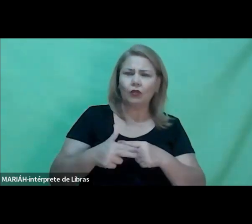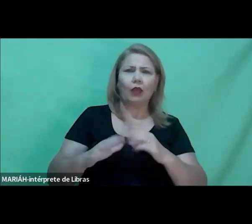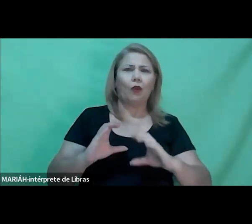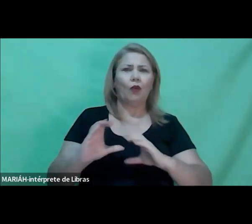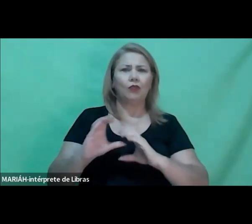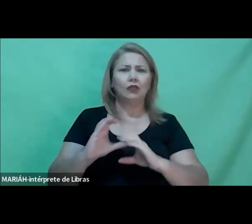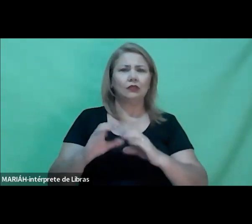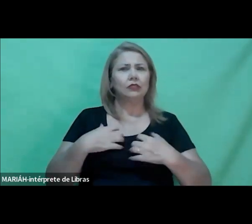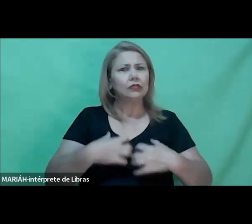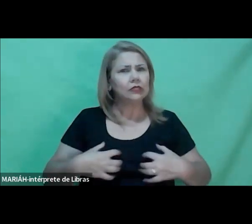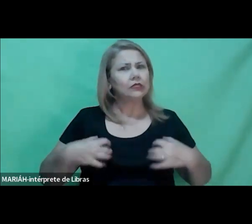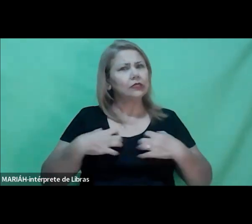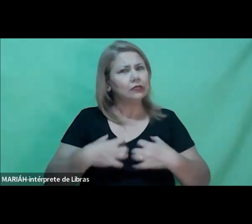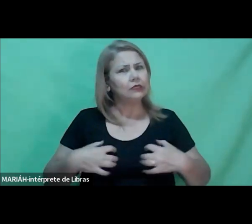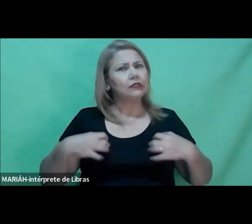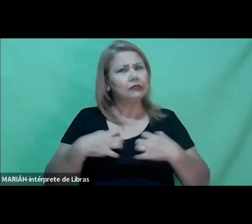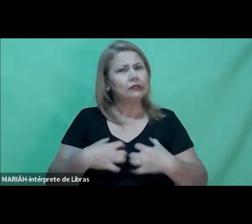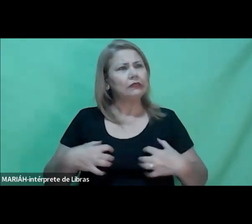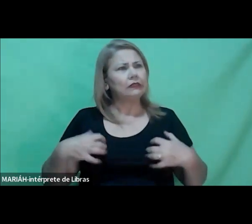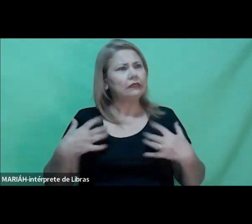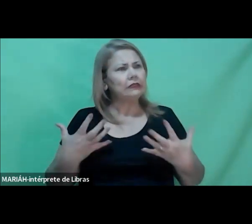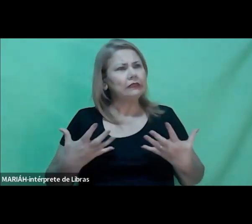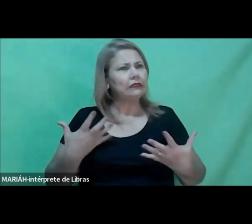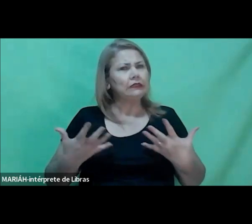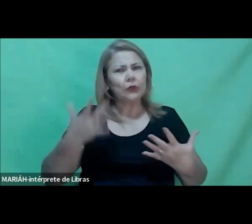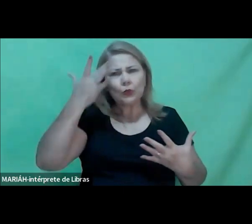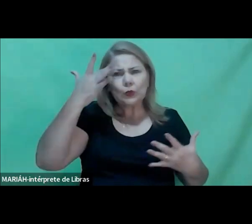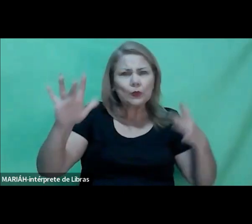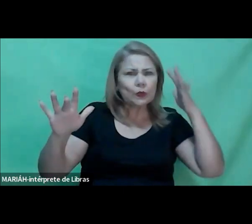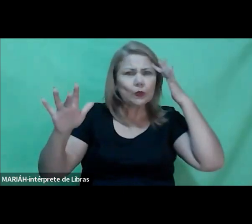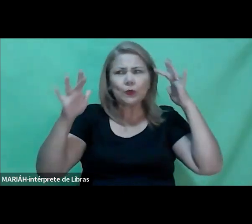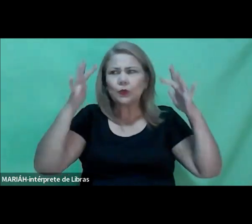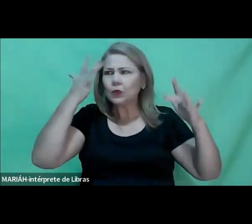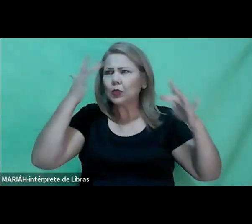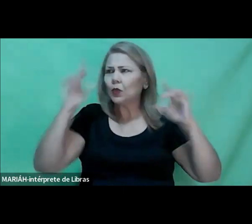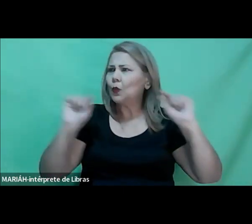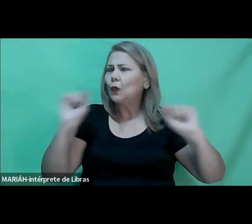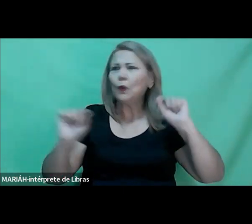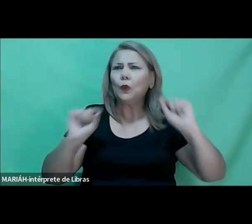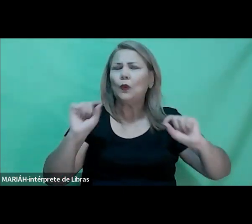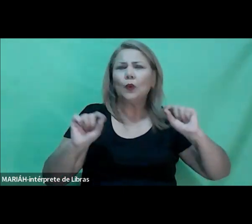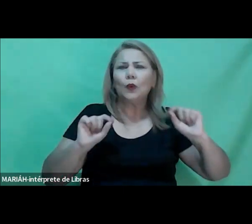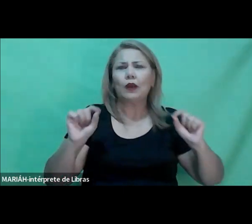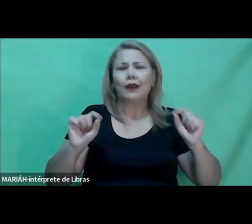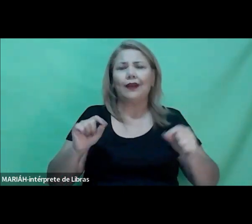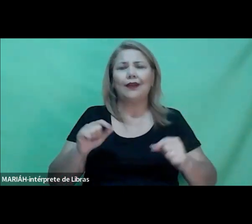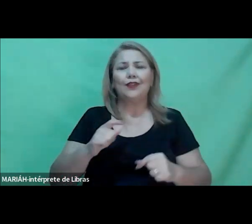angustian frente a esto porque no se sabe lo que sucede y y es algo que no se puede